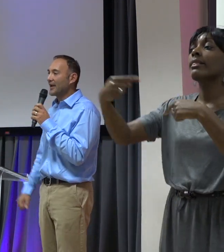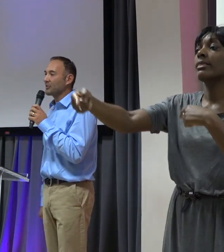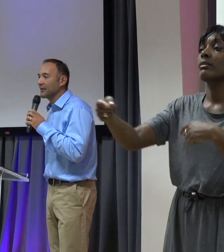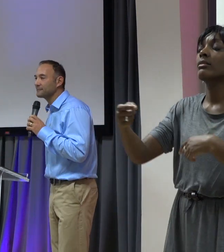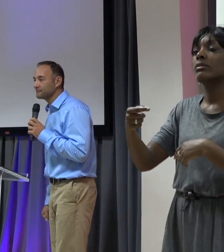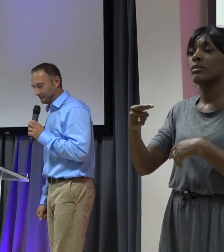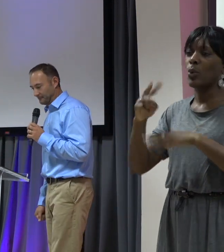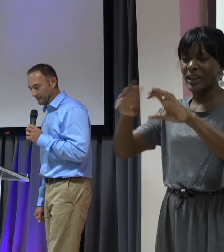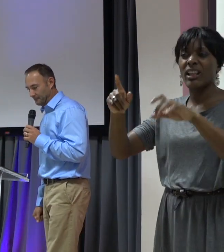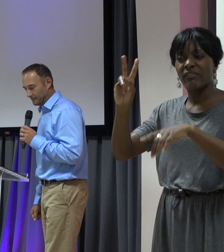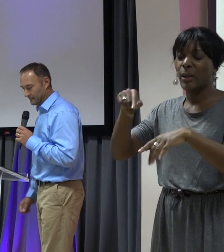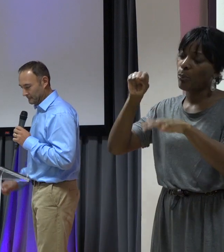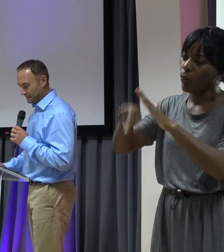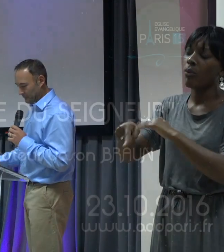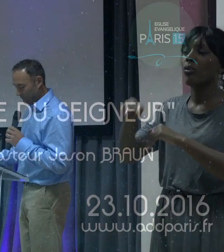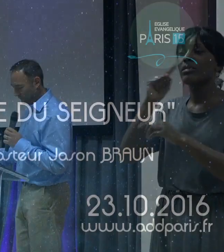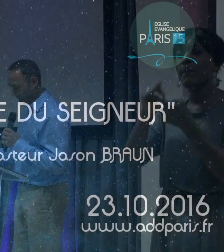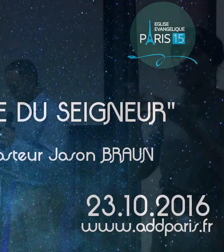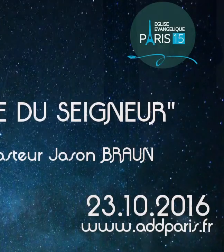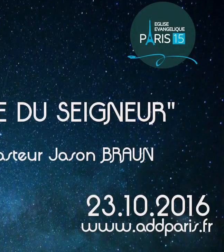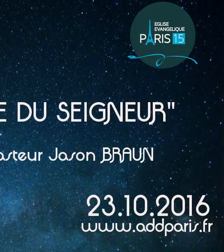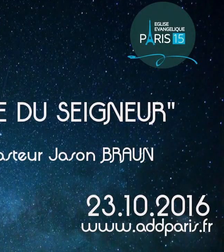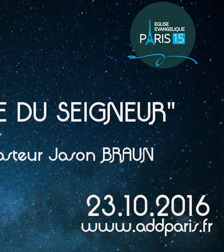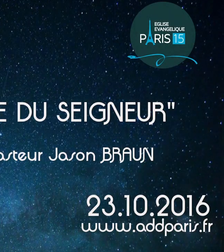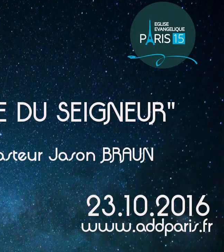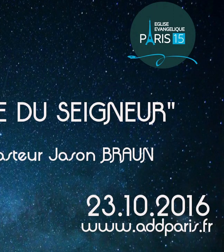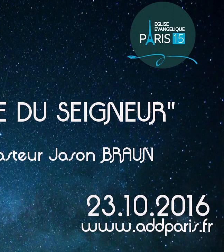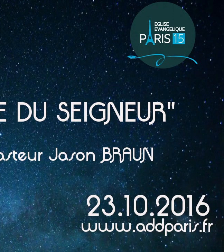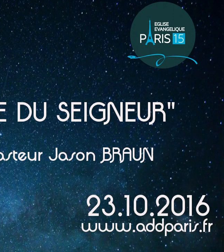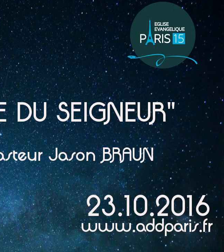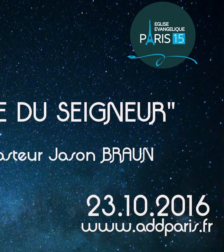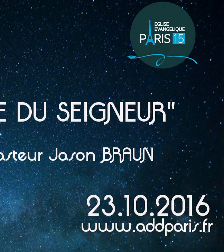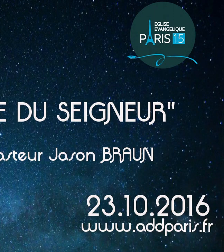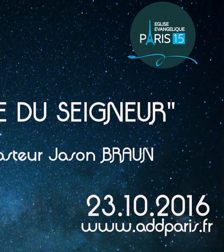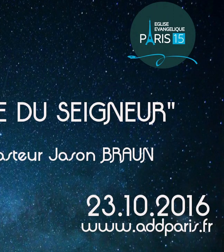your family. Et toute cette semaine, on va passer vraiment beaucoup de temps sur comment